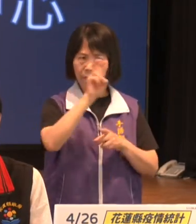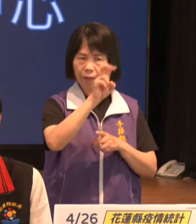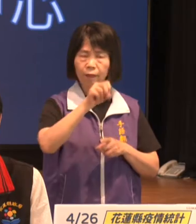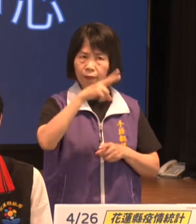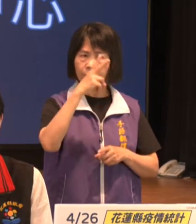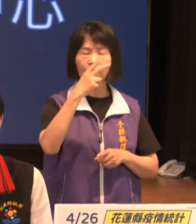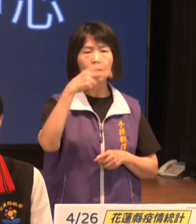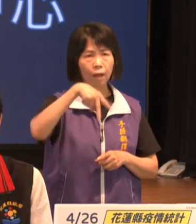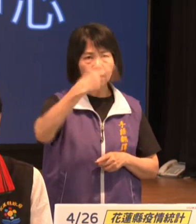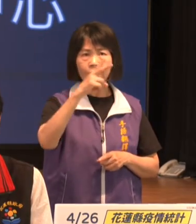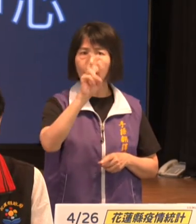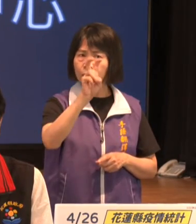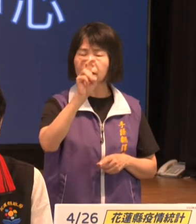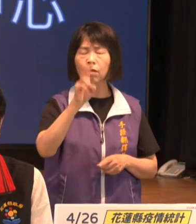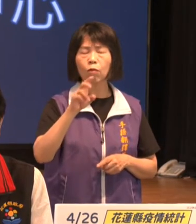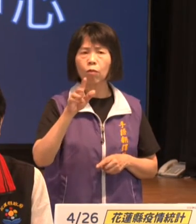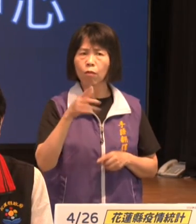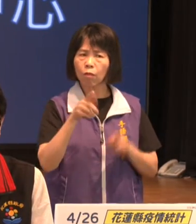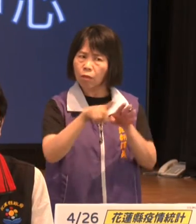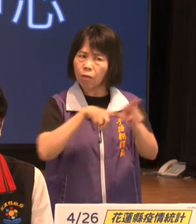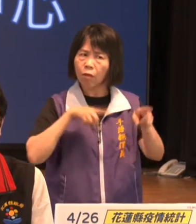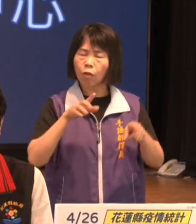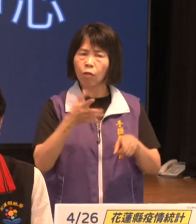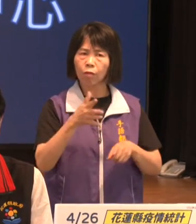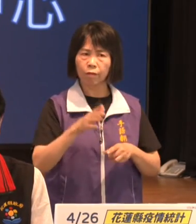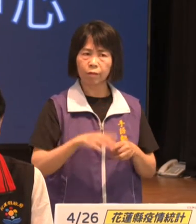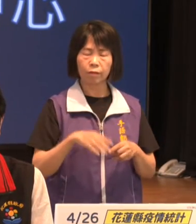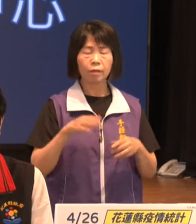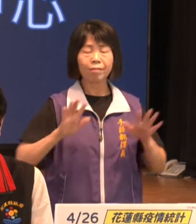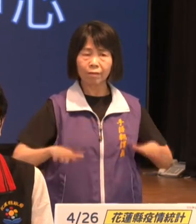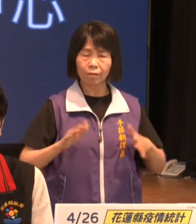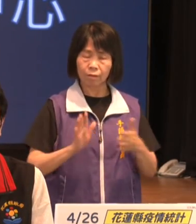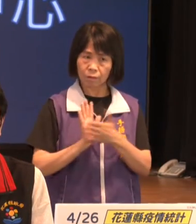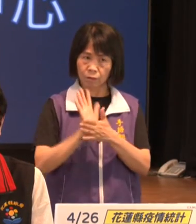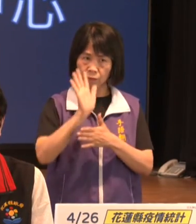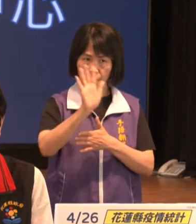220人，那原因是因为我们现在未来都会以